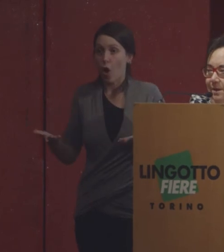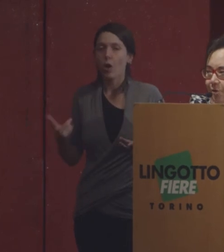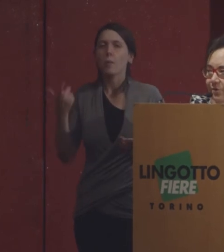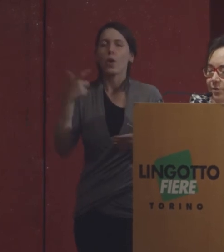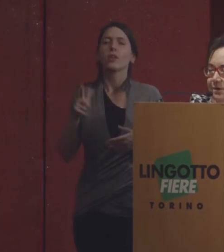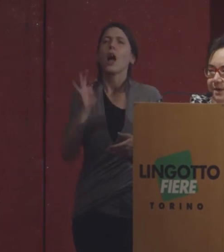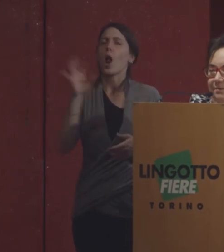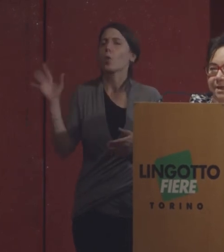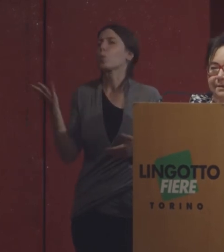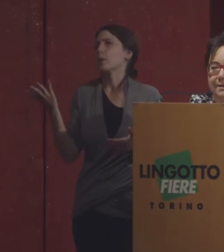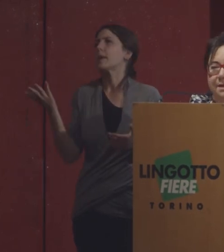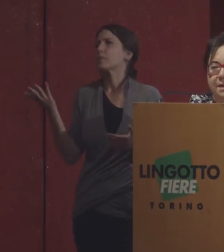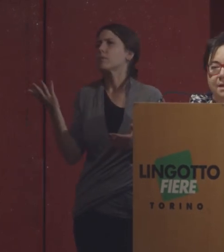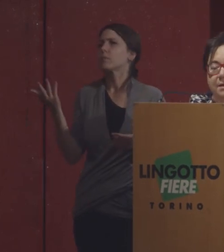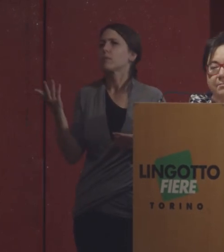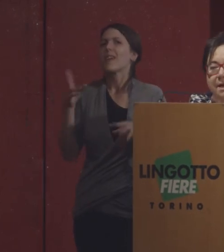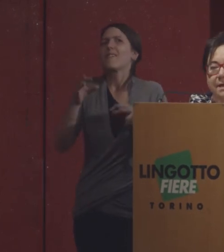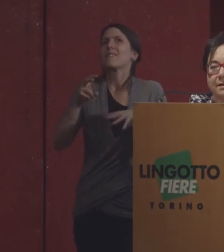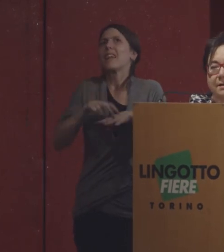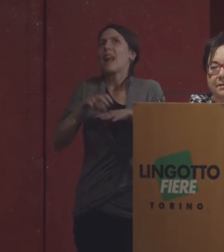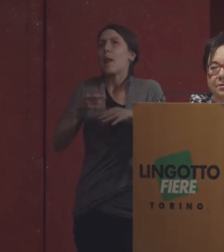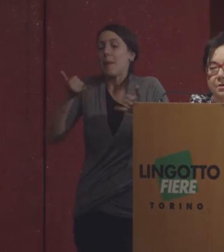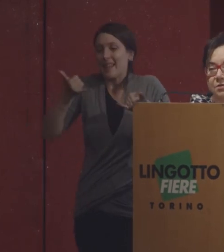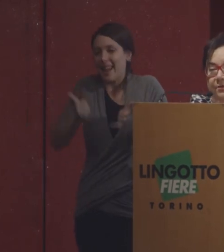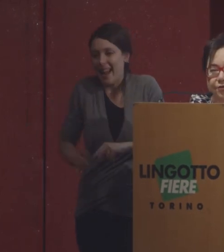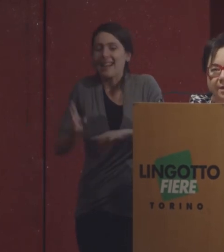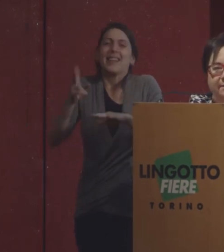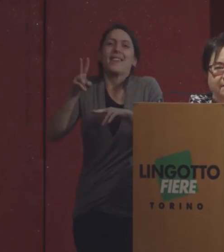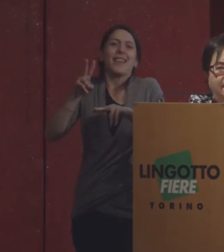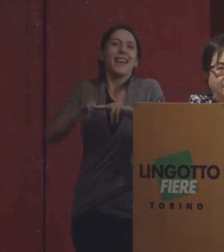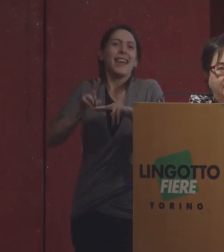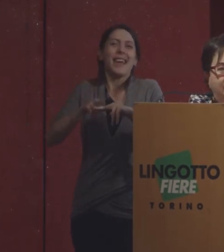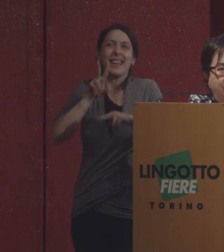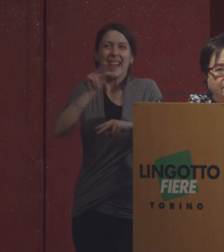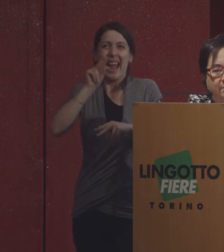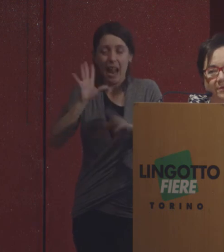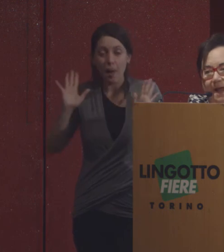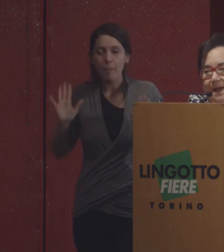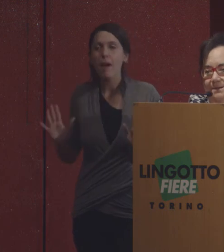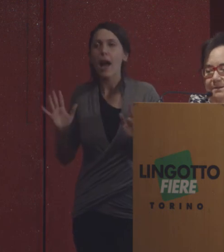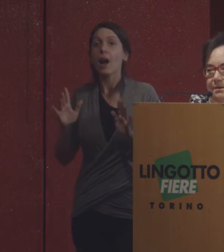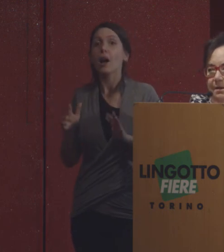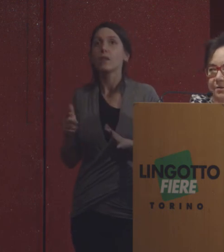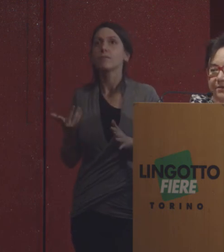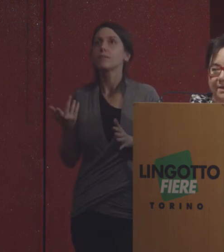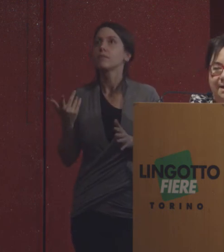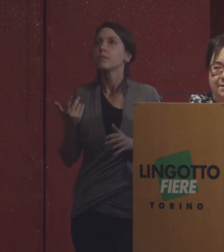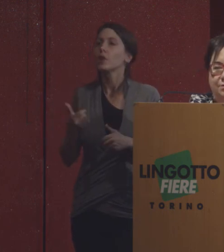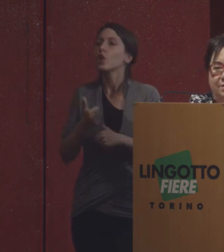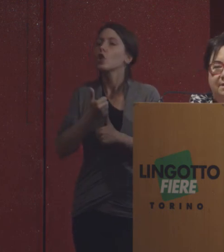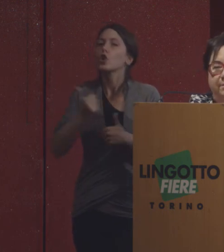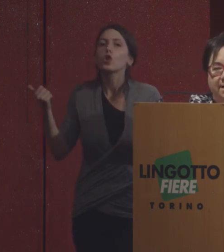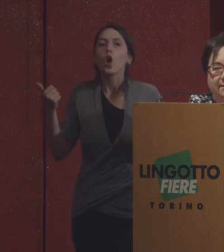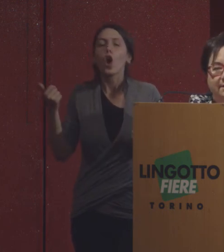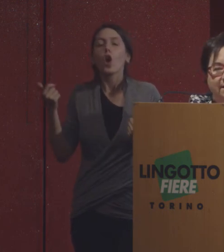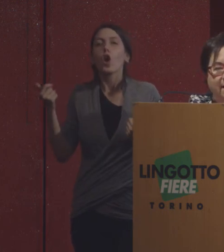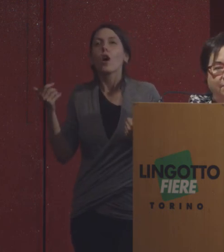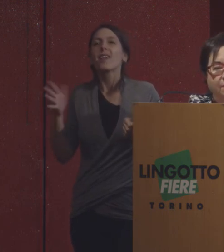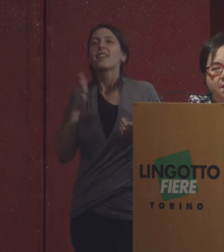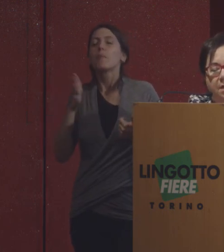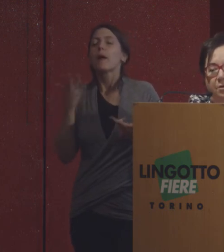nativi italofoni finalmente, ma non è sufficiente fidarsi e confidare su questo